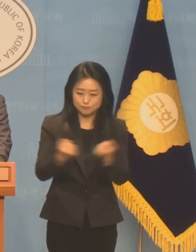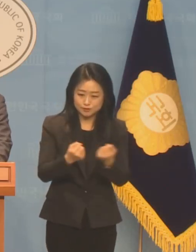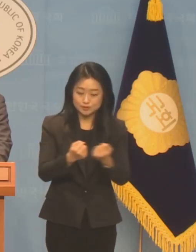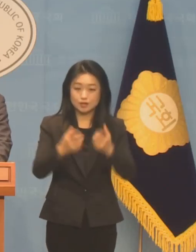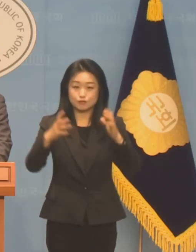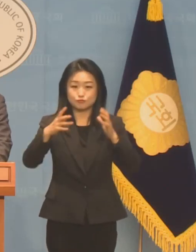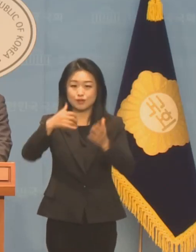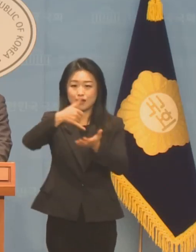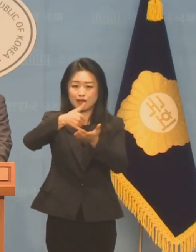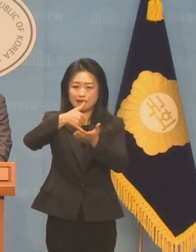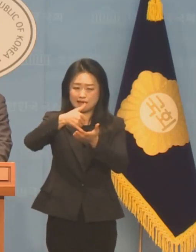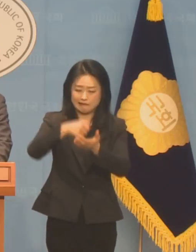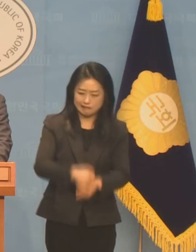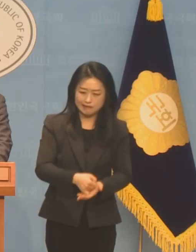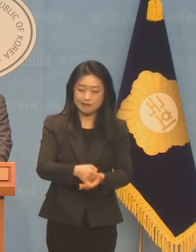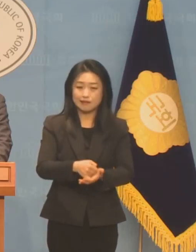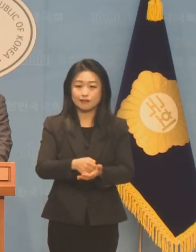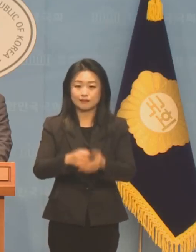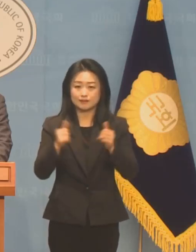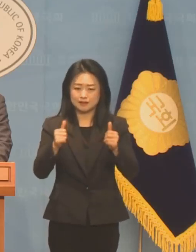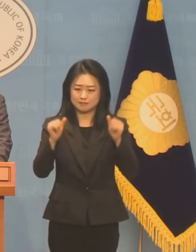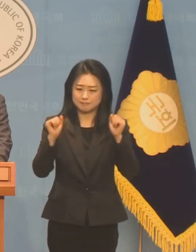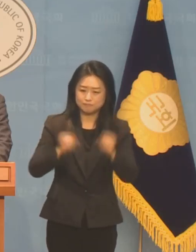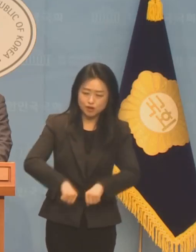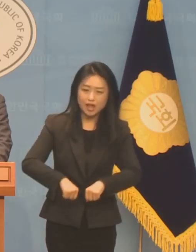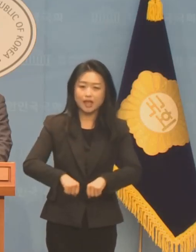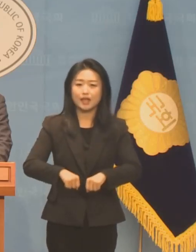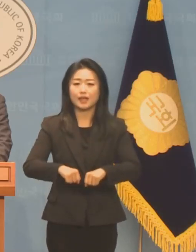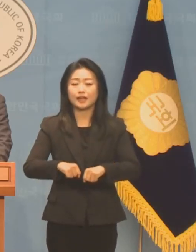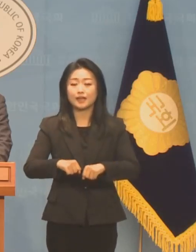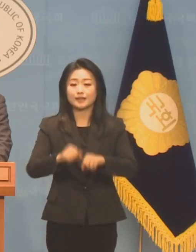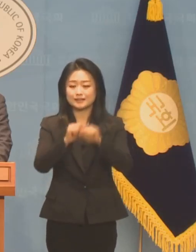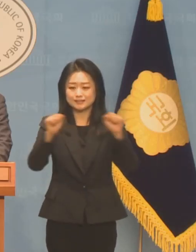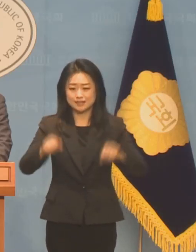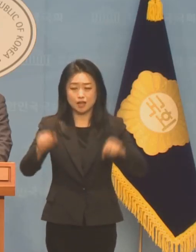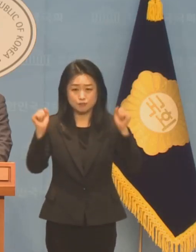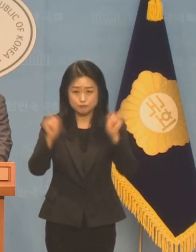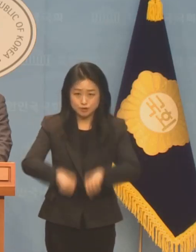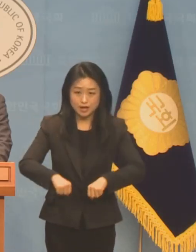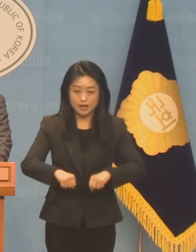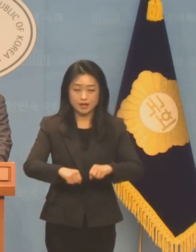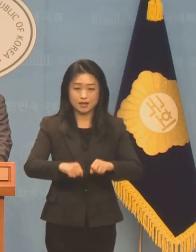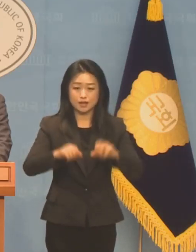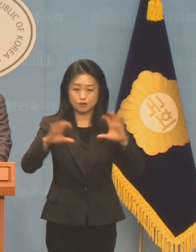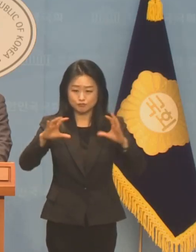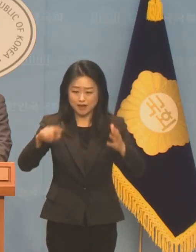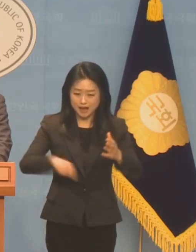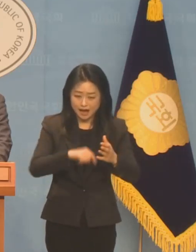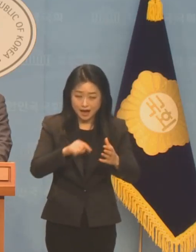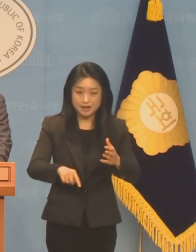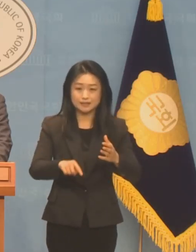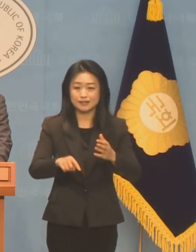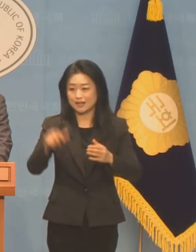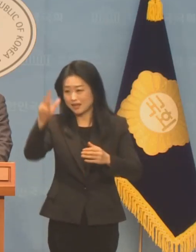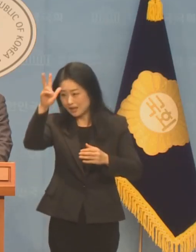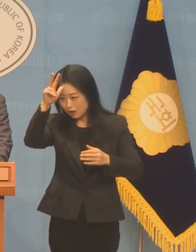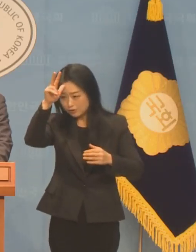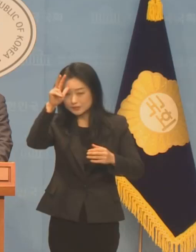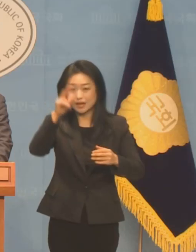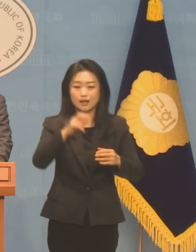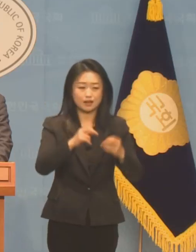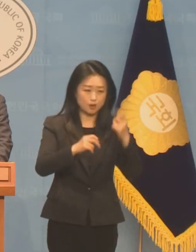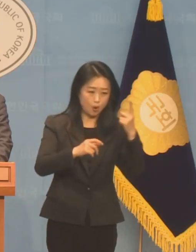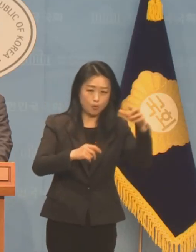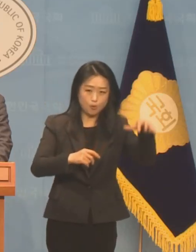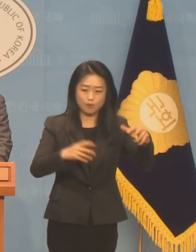추락, 경제 파탄, 사법체계 붕괴, 국가기관 간 물리적 충돌 우려까지 국가적 혼란이